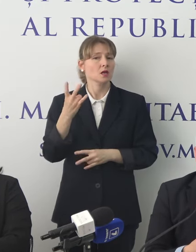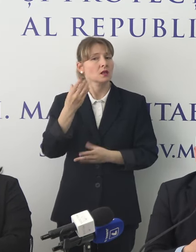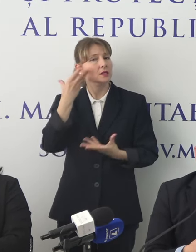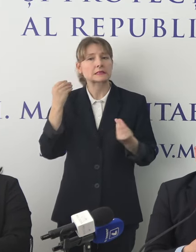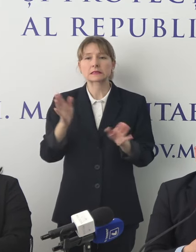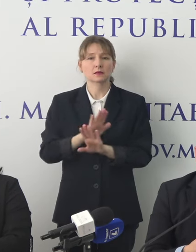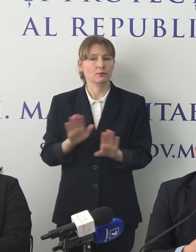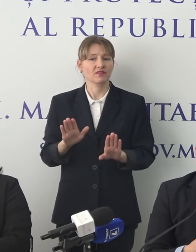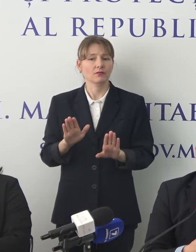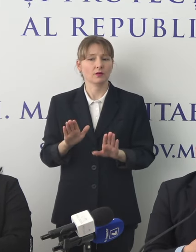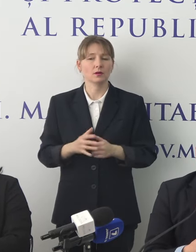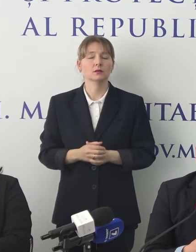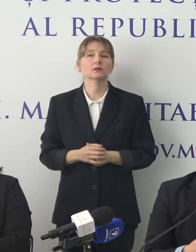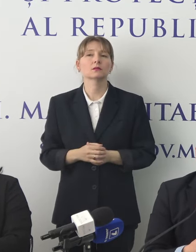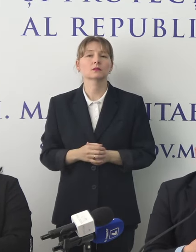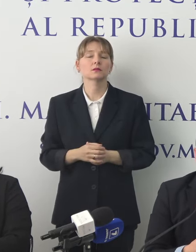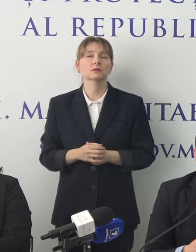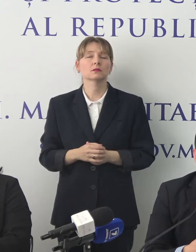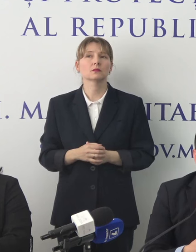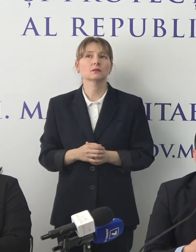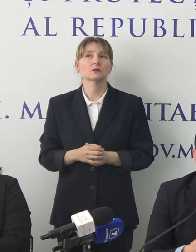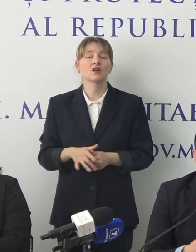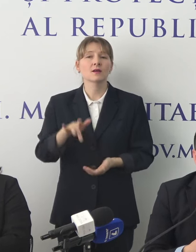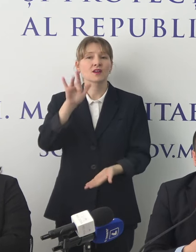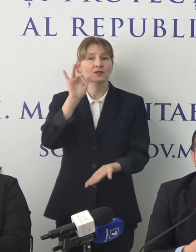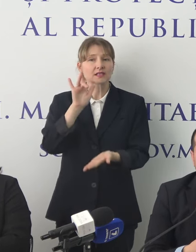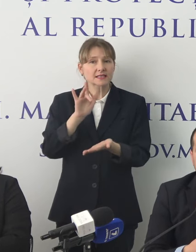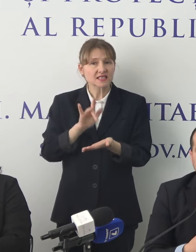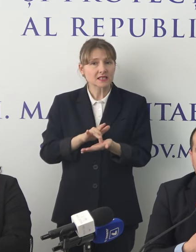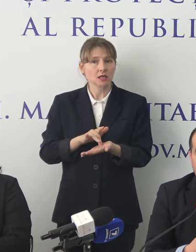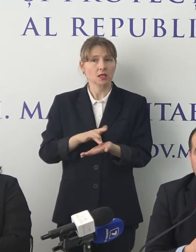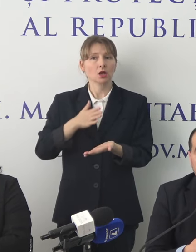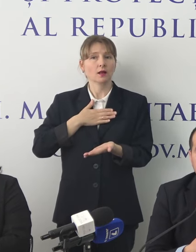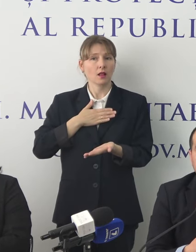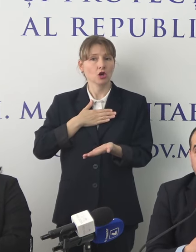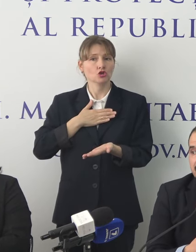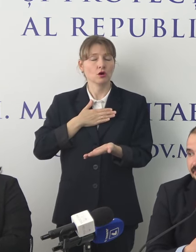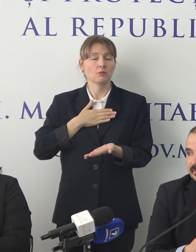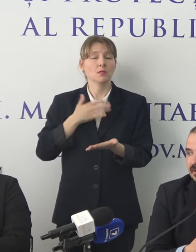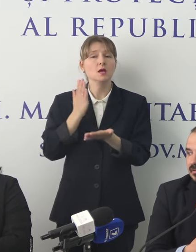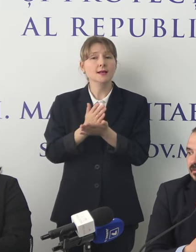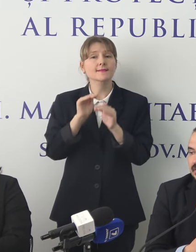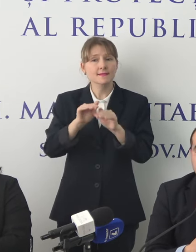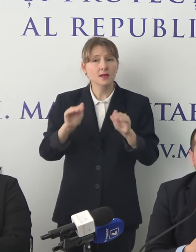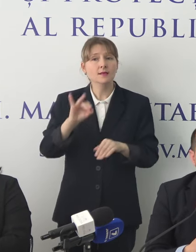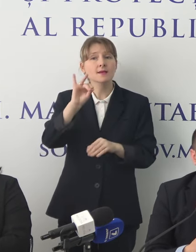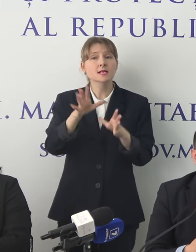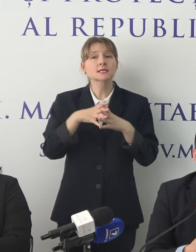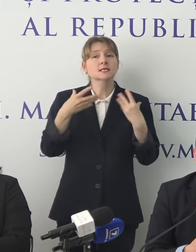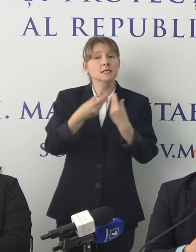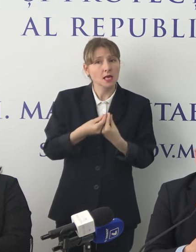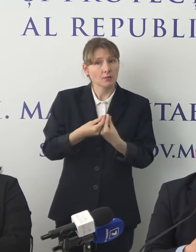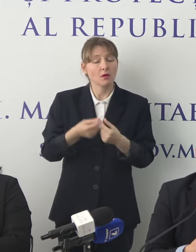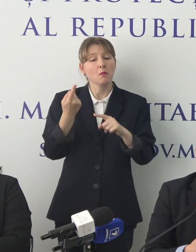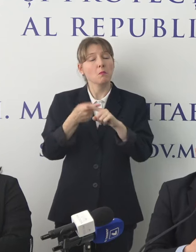de faptul că în centrul efortului nostru sunt copiii, dar și familia. Deci noi trebuie